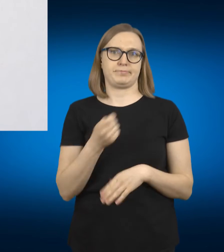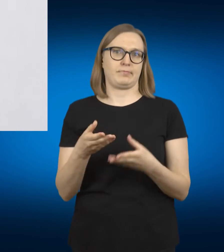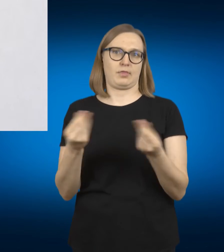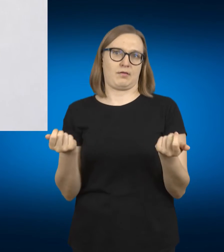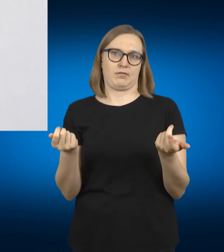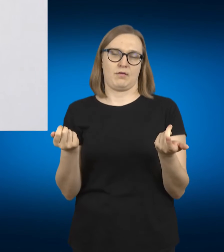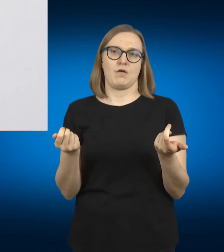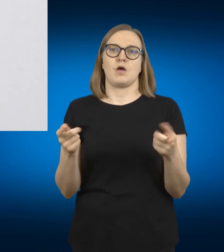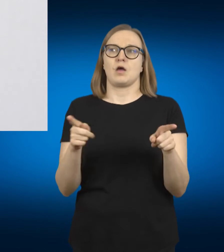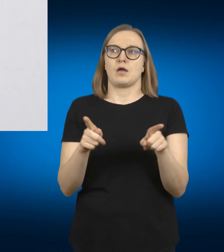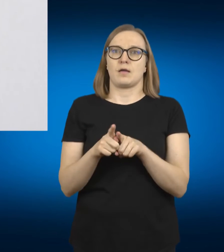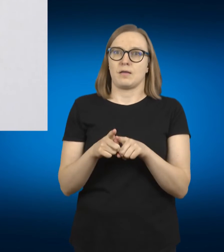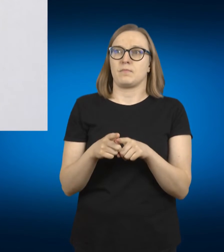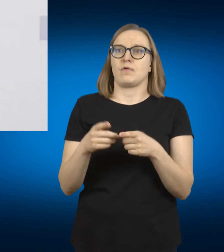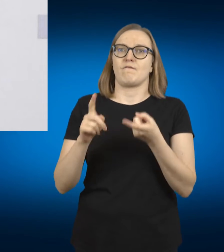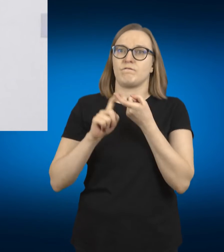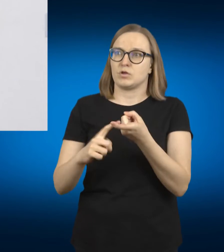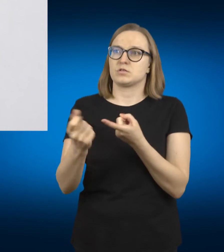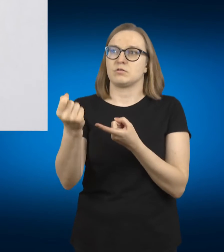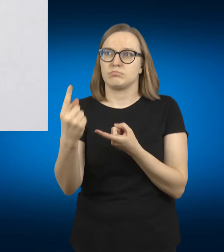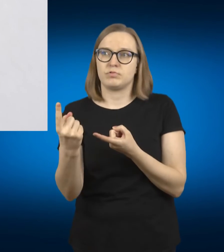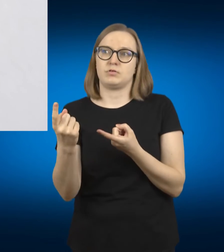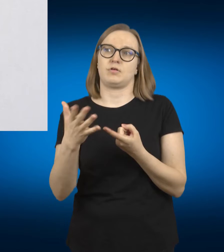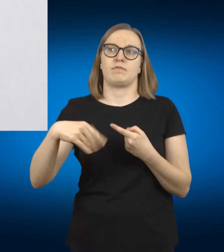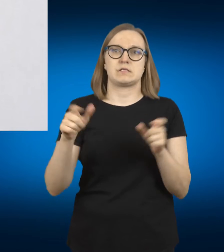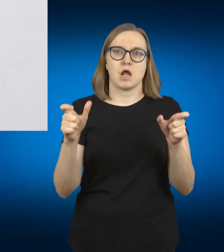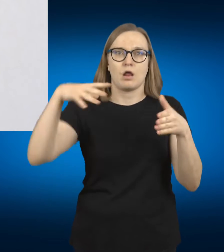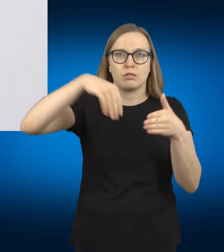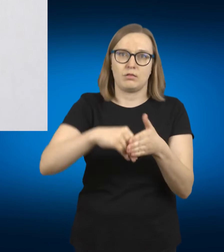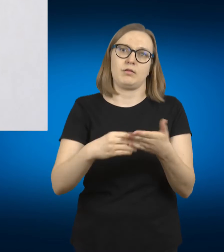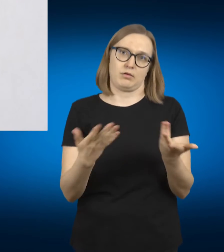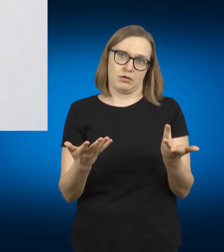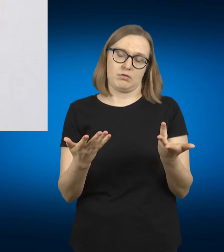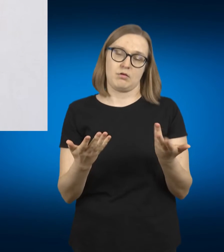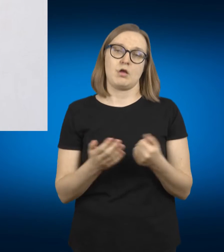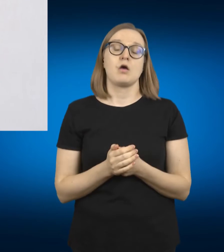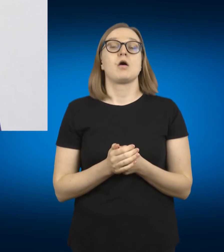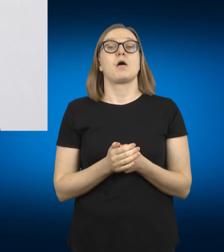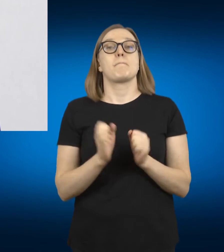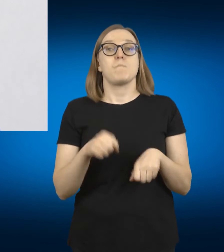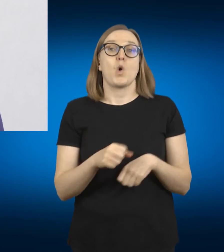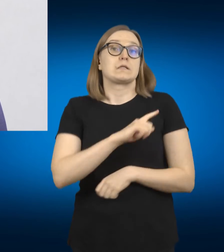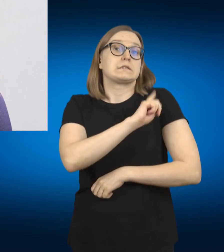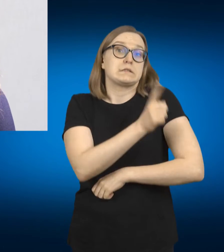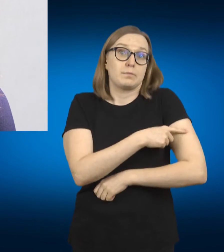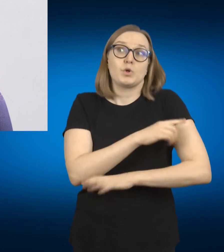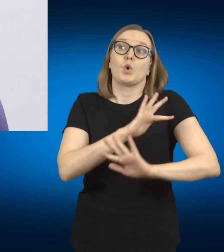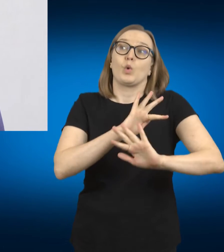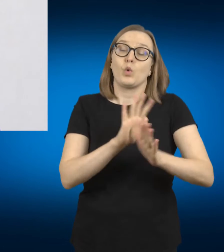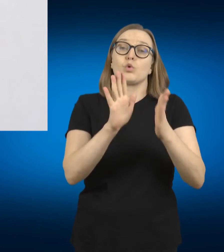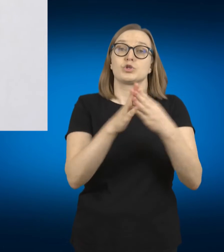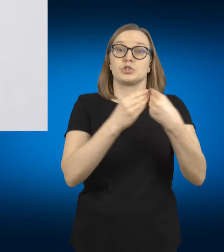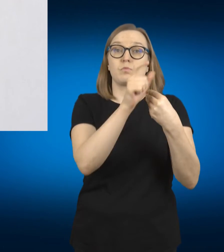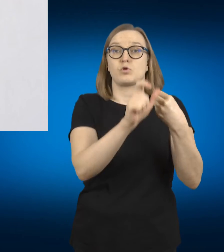gyvenime, nes pasirodė virusas arba mes visi esam karantine. Šita reakcija gali būti stipresnė, jeigu kas nors iš mūsų